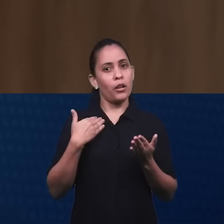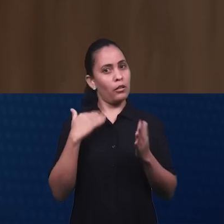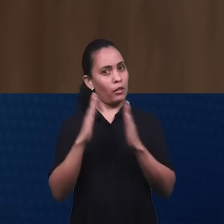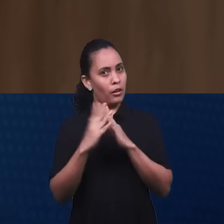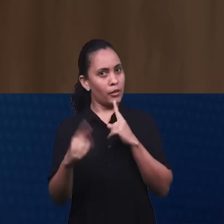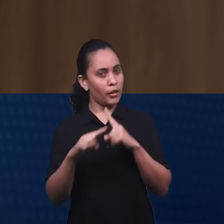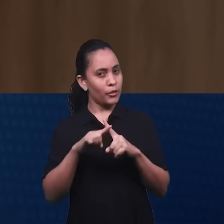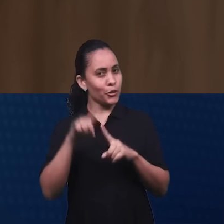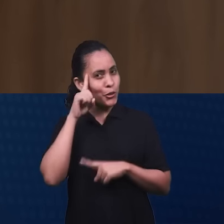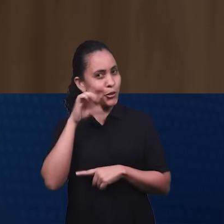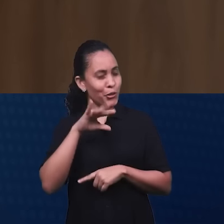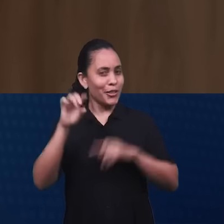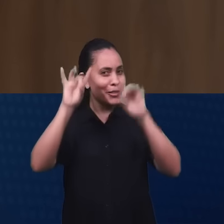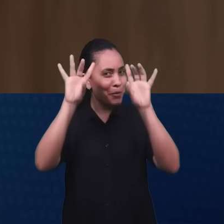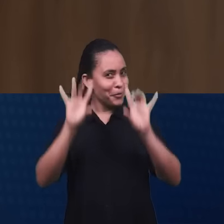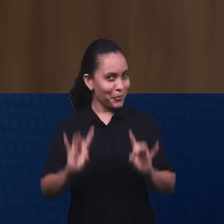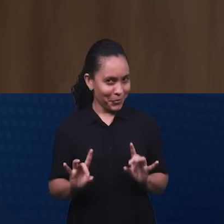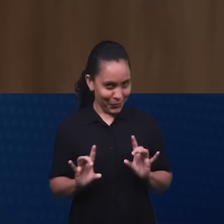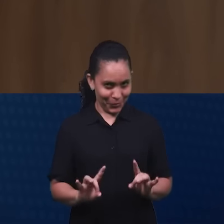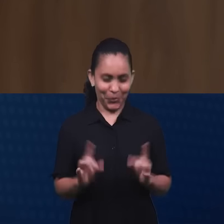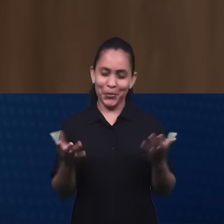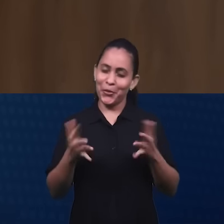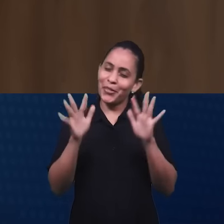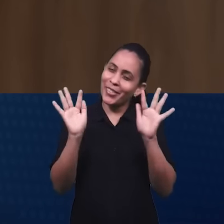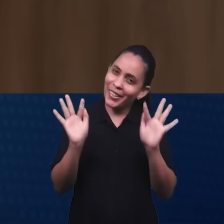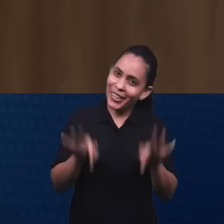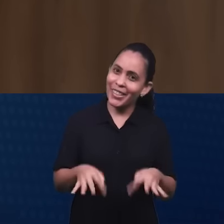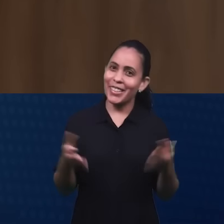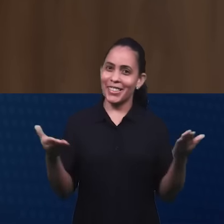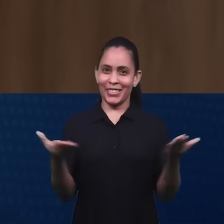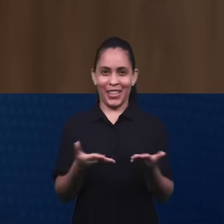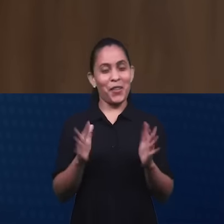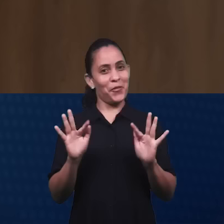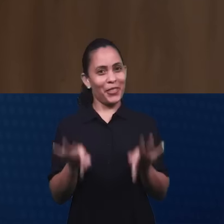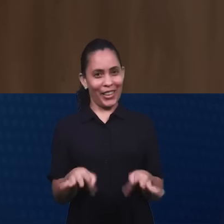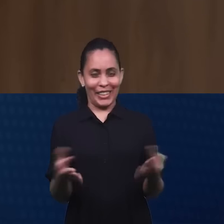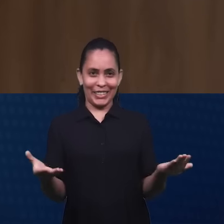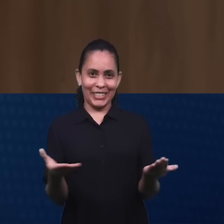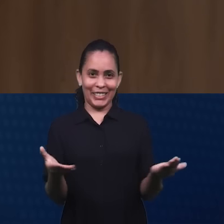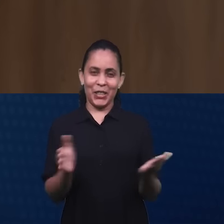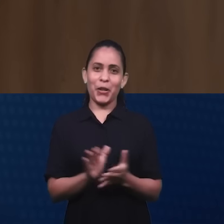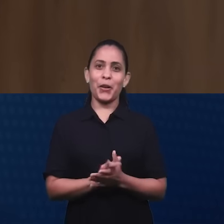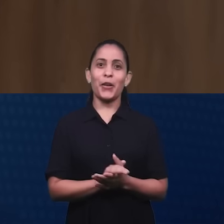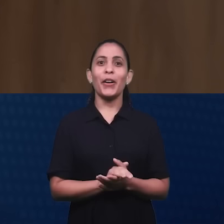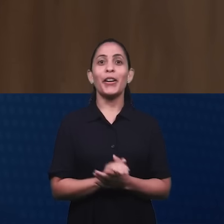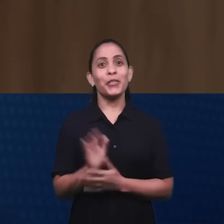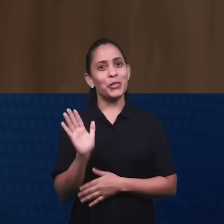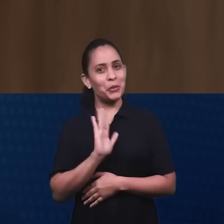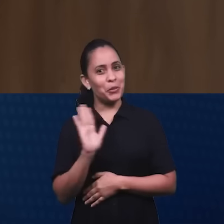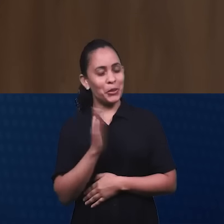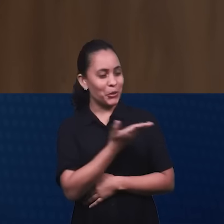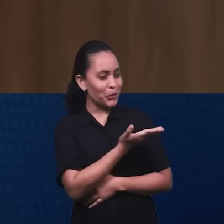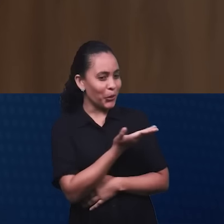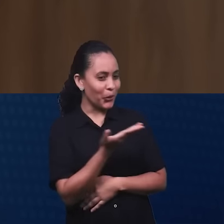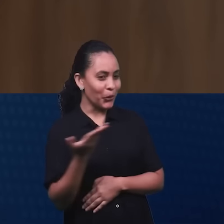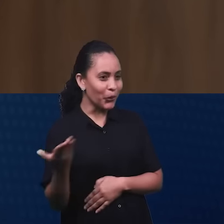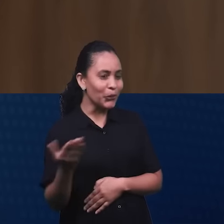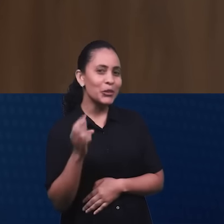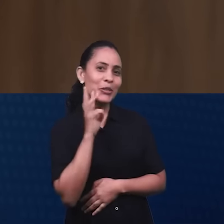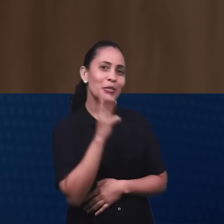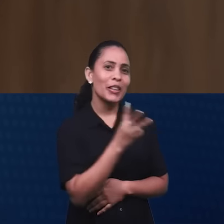sua igreja, para esse dia que é tão especial para nós. E agora a gente vai encerrando, infelizmente, a gente vai encerrando por aqui. Vamos nos despedindo de todos